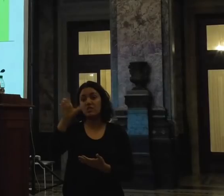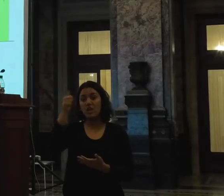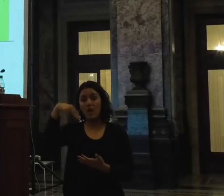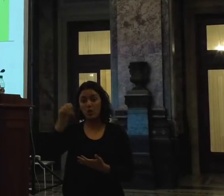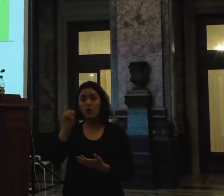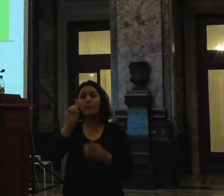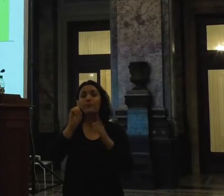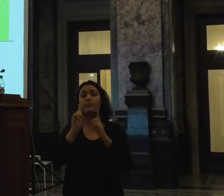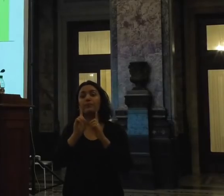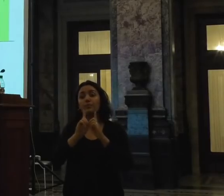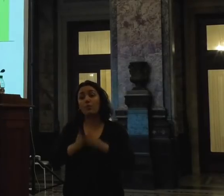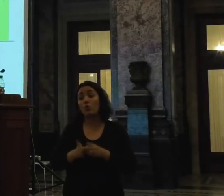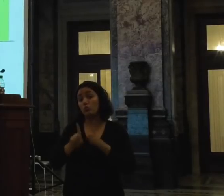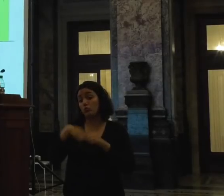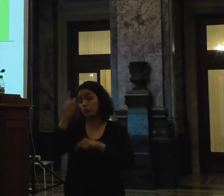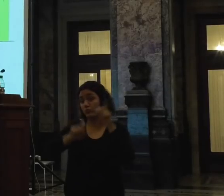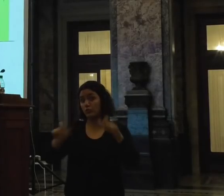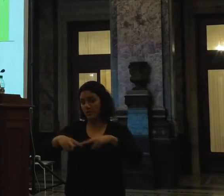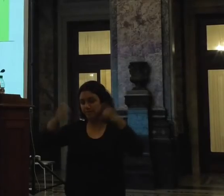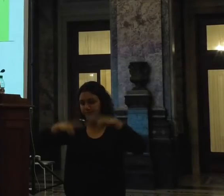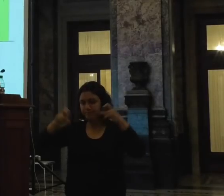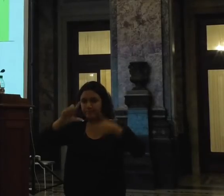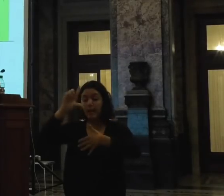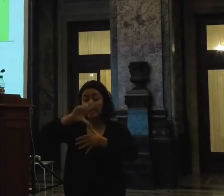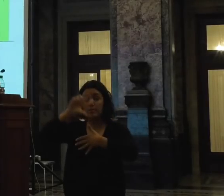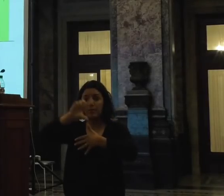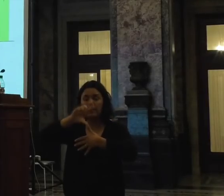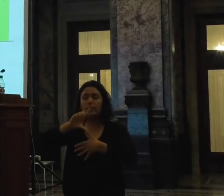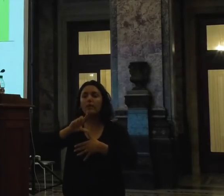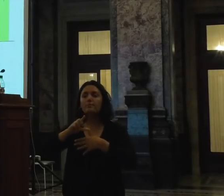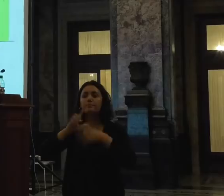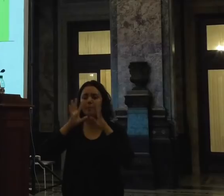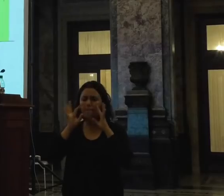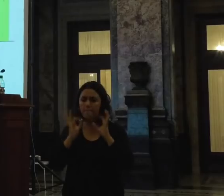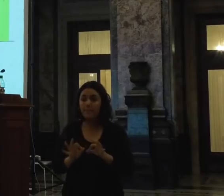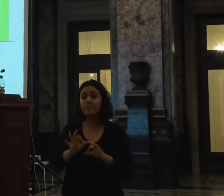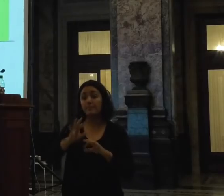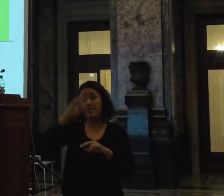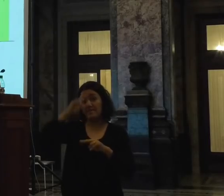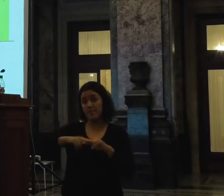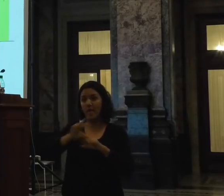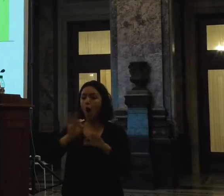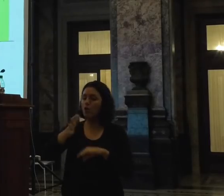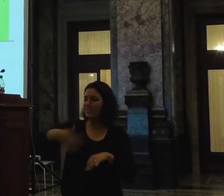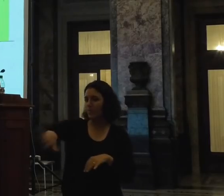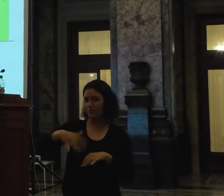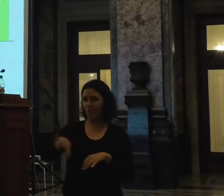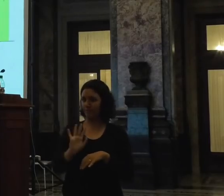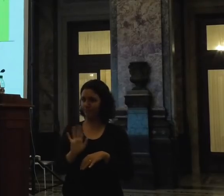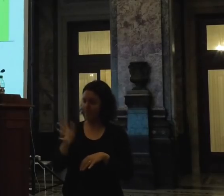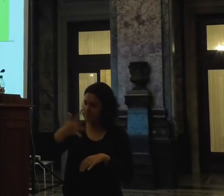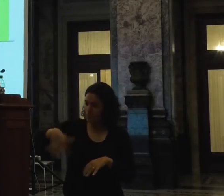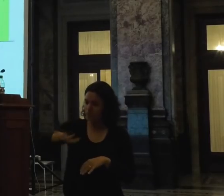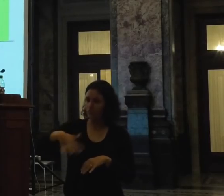está en NYU, otro latinoamericano, que es un experto en esta enfermedad, o en esta condición, debería decir. Y lo